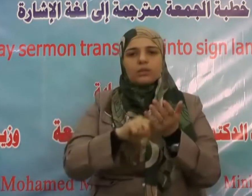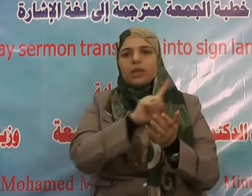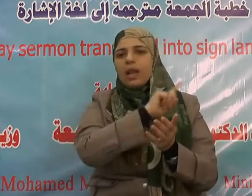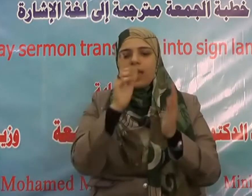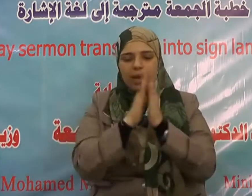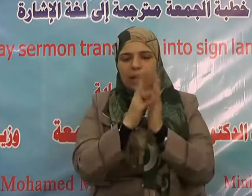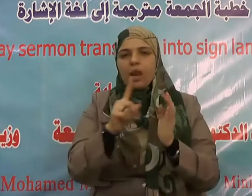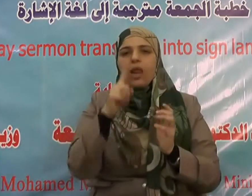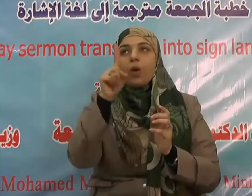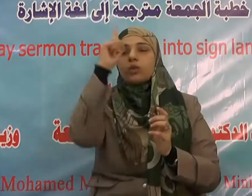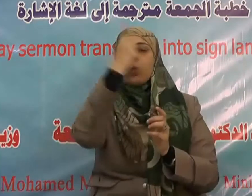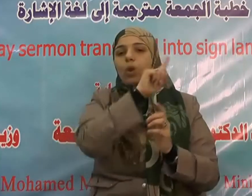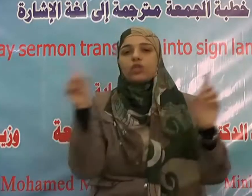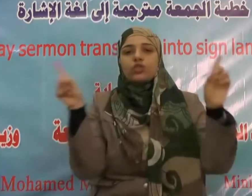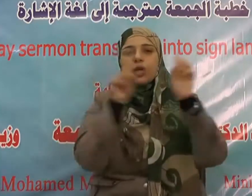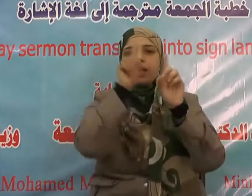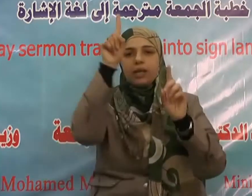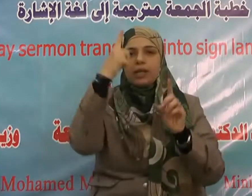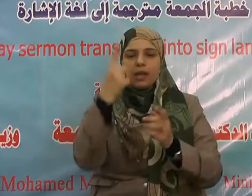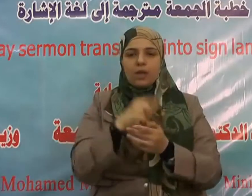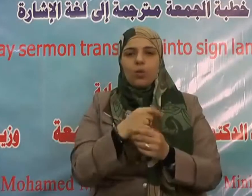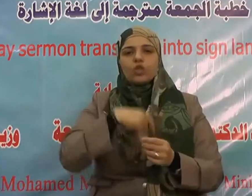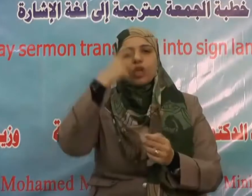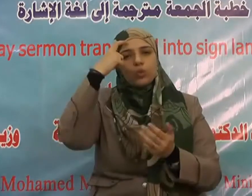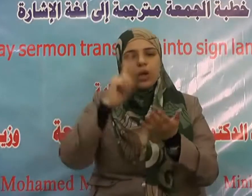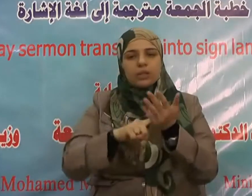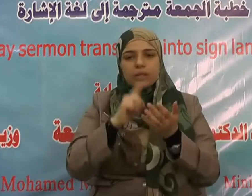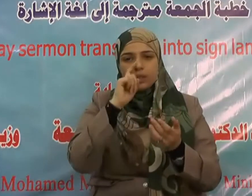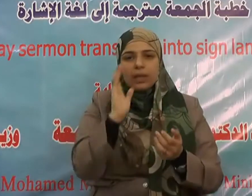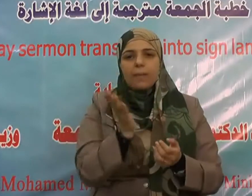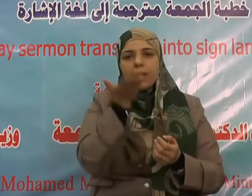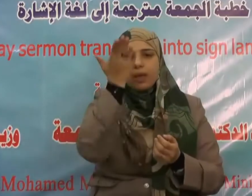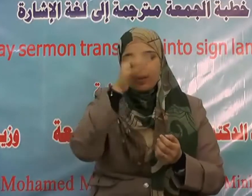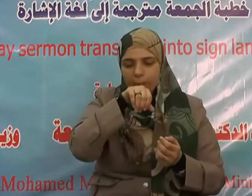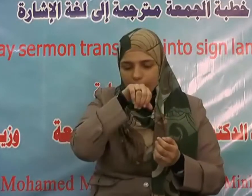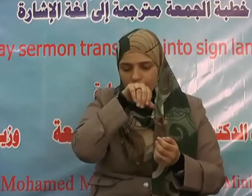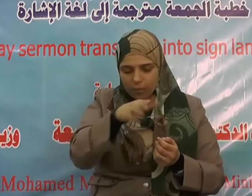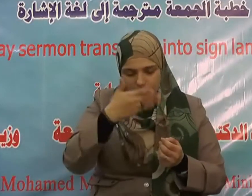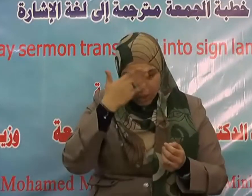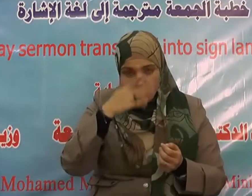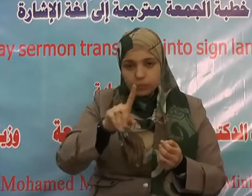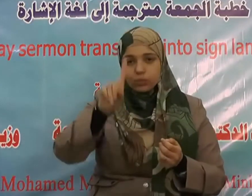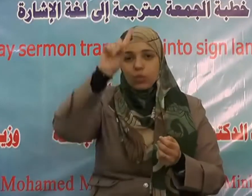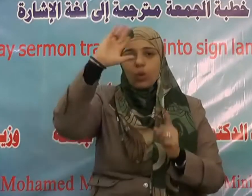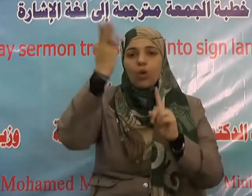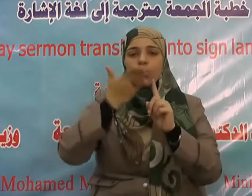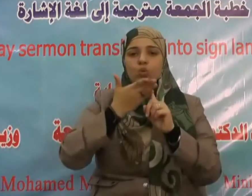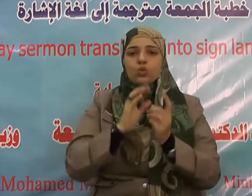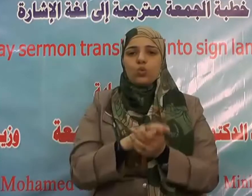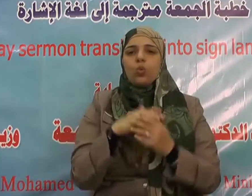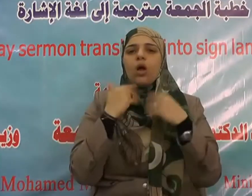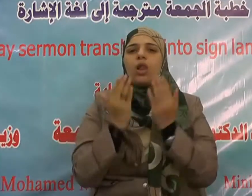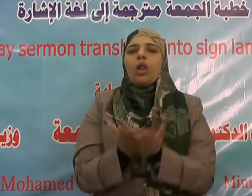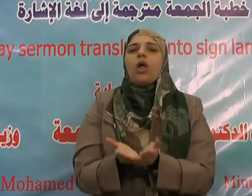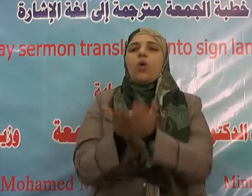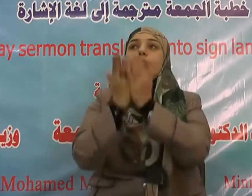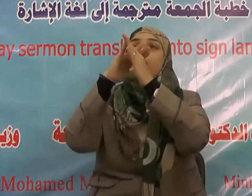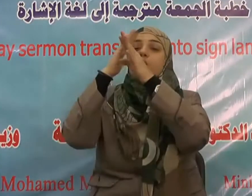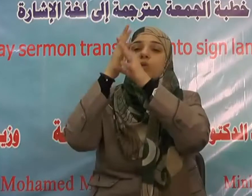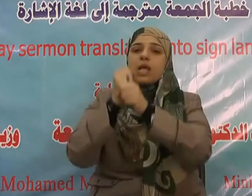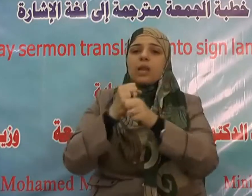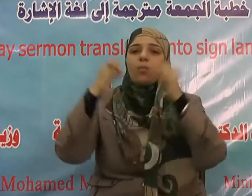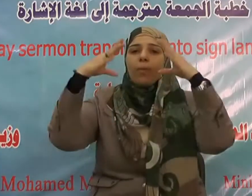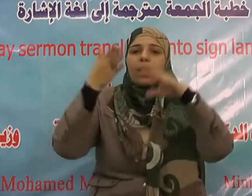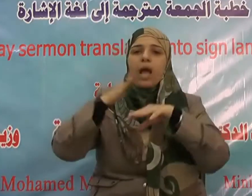يحقق الأمن والأمان المجتمعي فالمؤمن الحق إذا تمكن الإيمان من